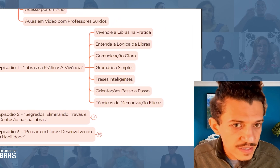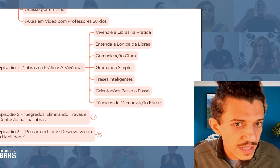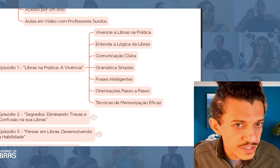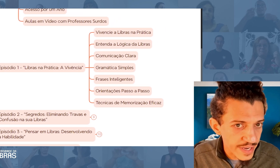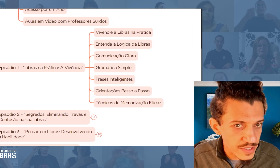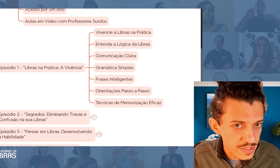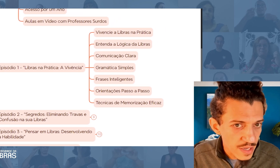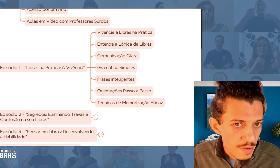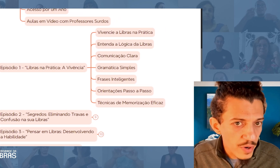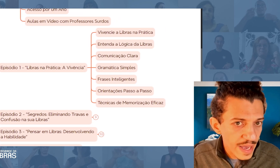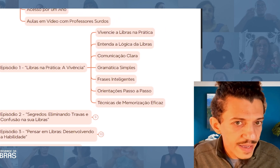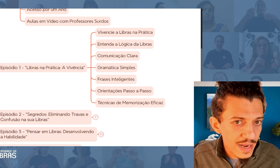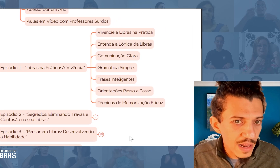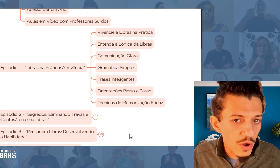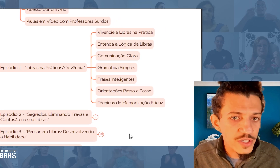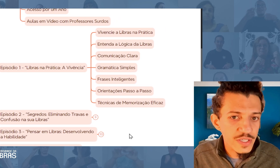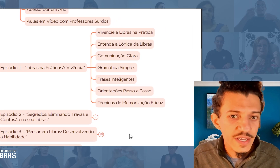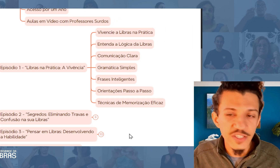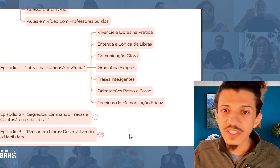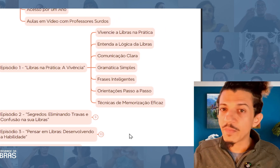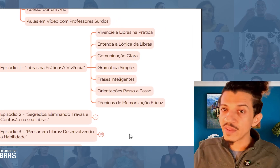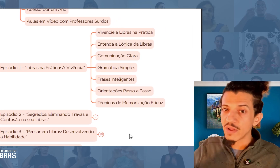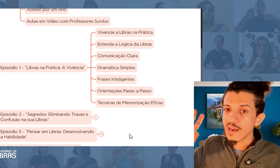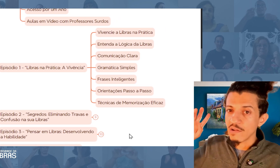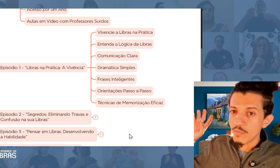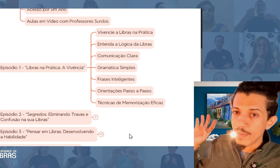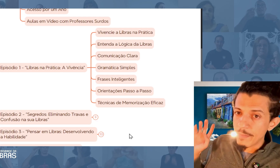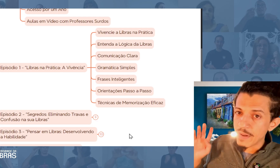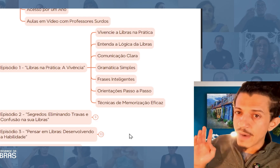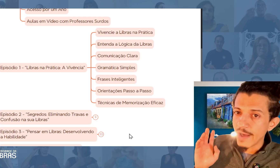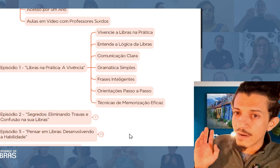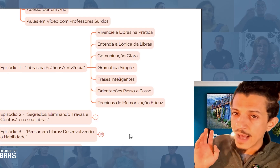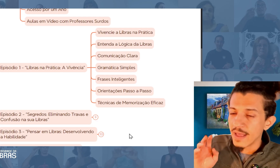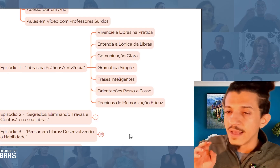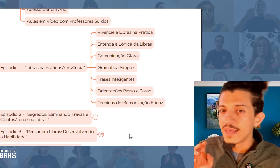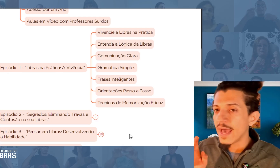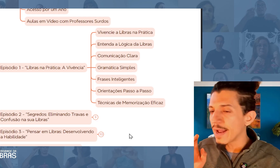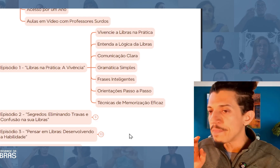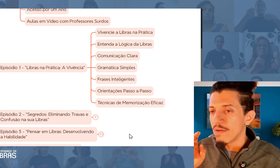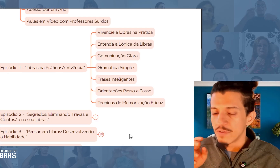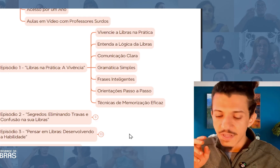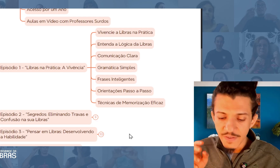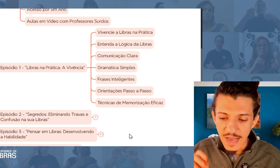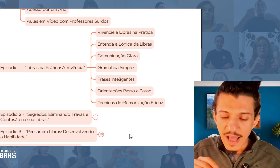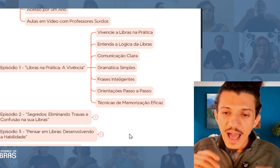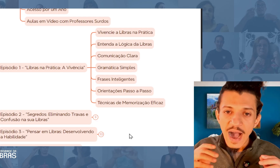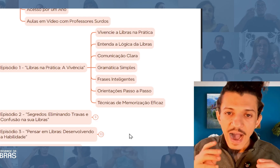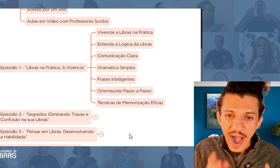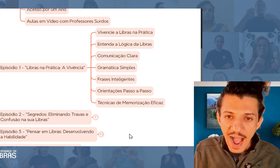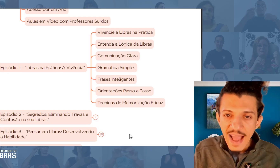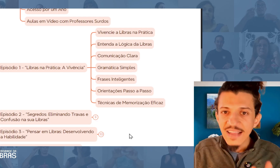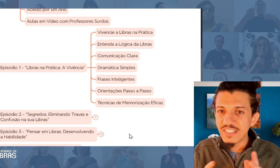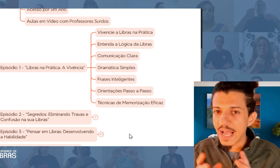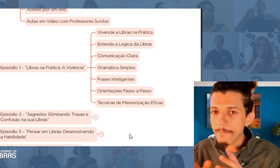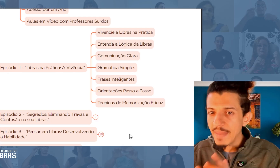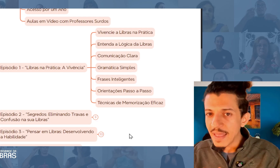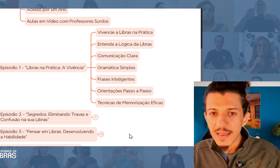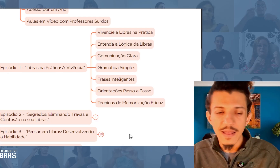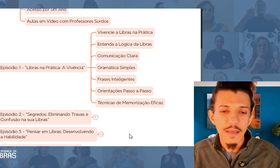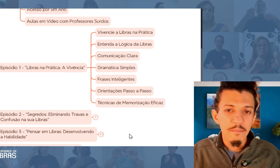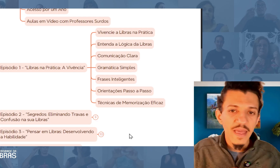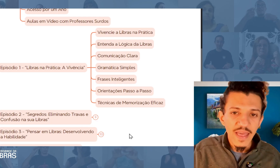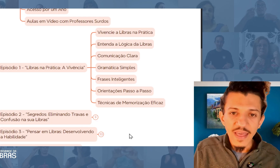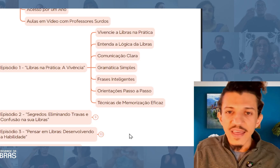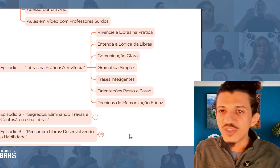frases inteligentes? Porque é aquela lógica que a gente aprendeu lá no pré-primário lá, que era você ficar A de